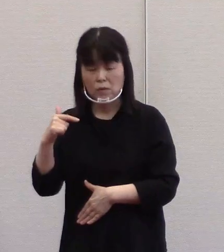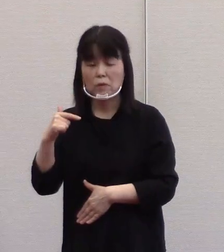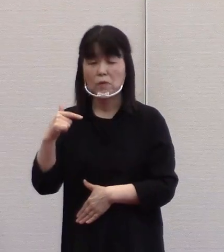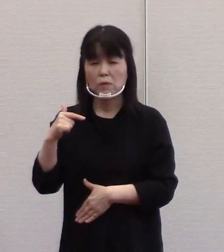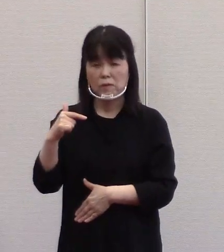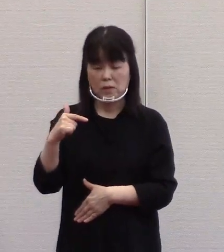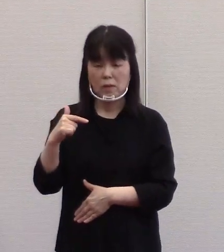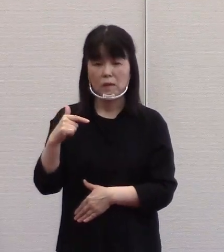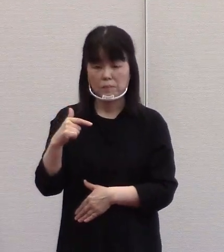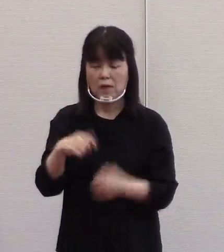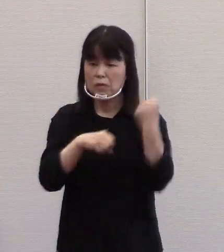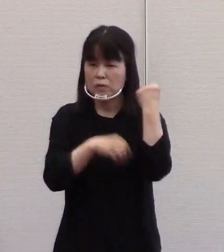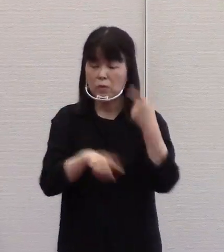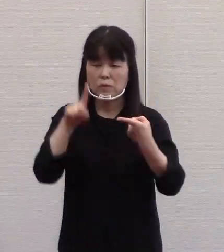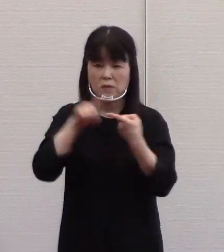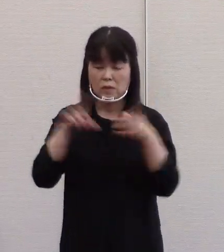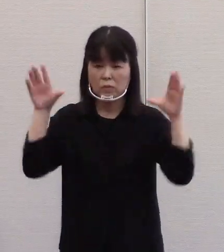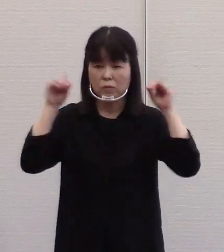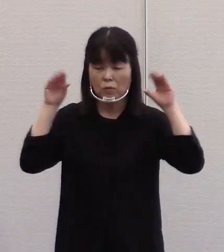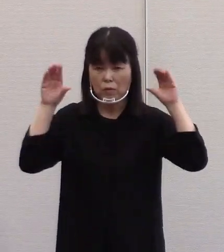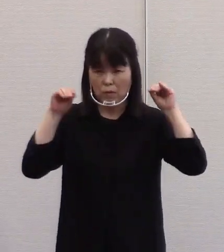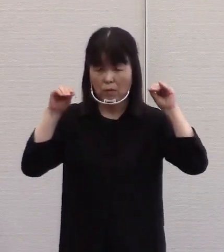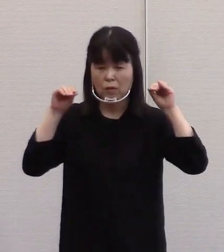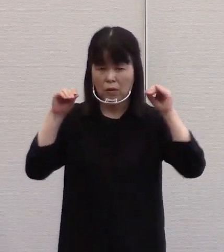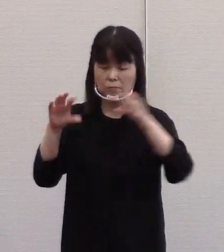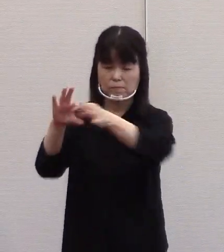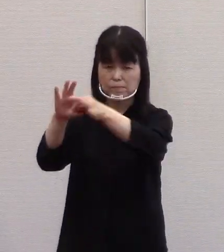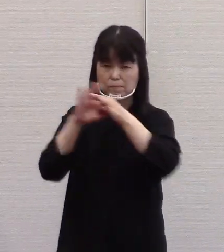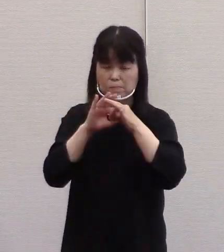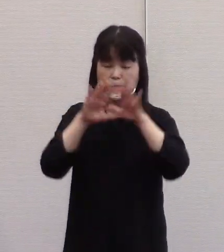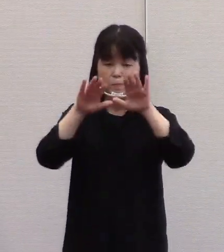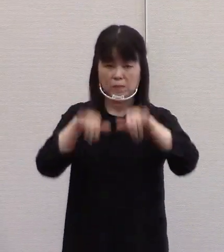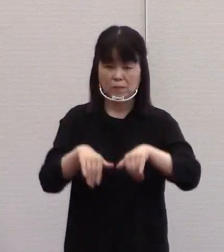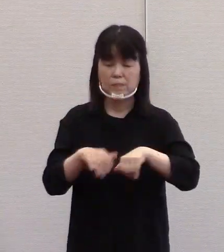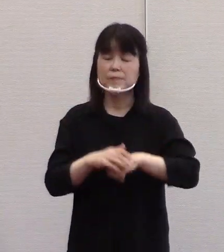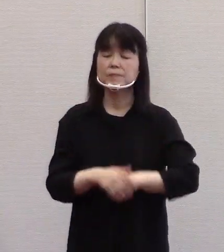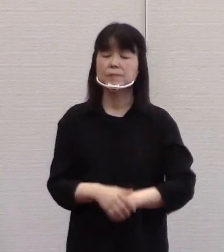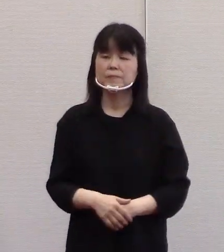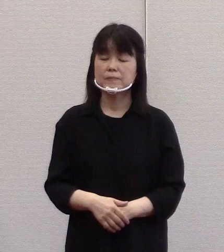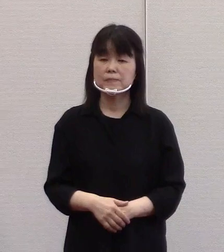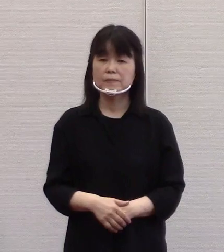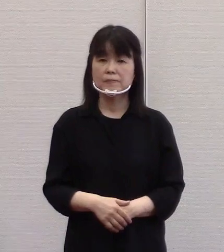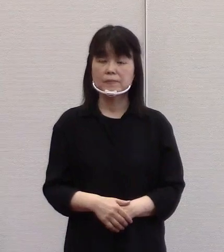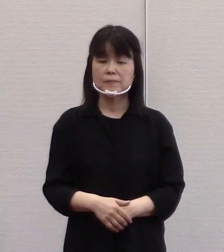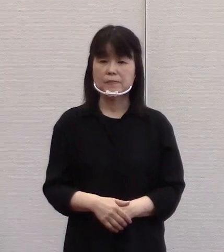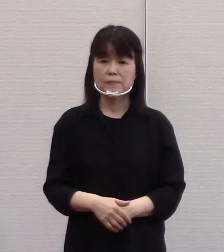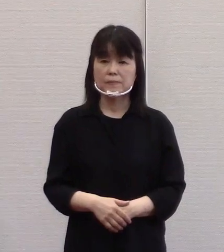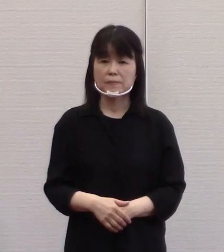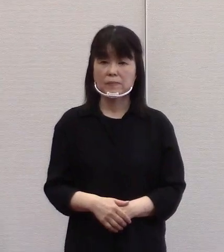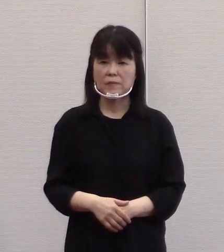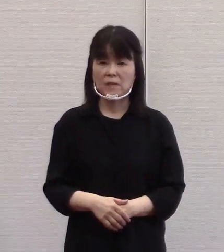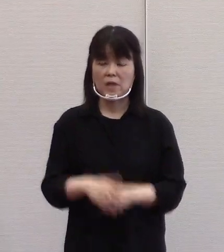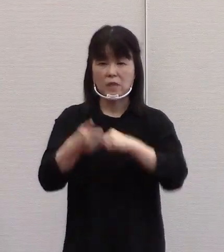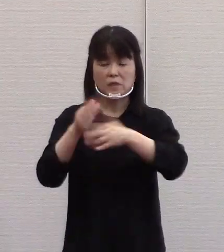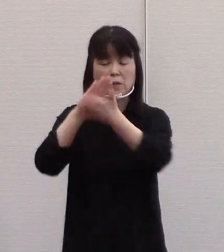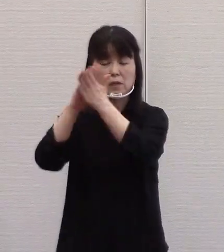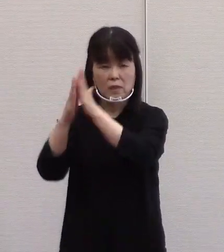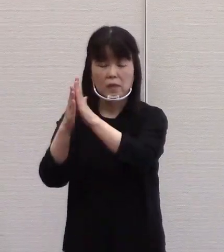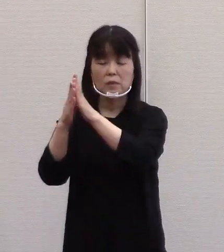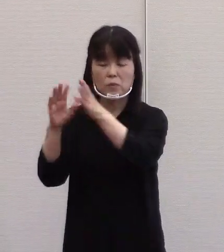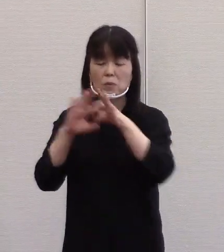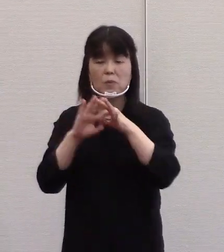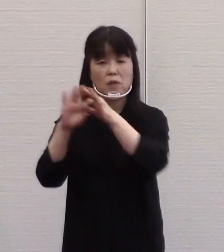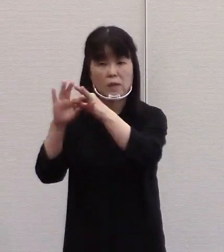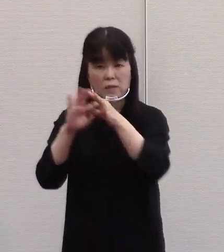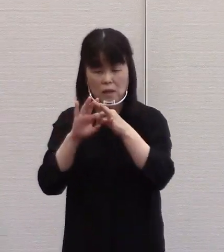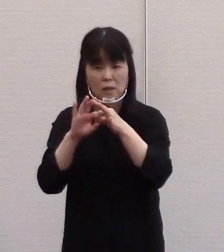さまざまな、ただ基本的な情報提供ほどはいただいておりました。まあ、連携としては